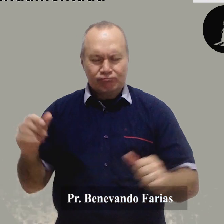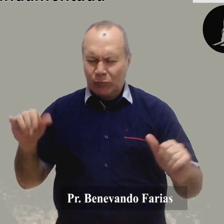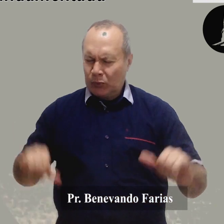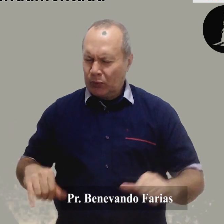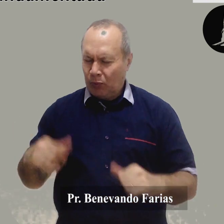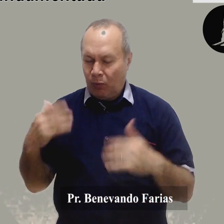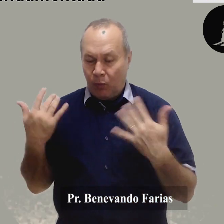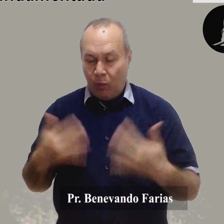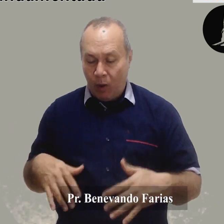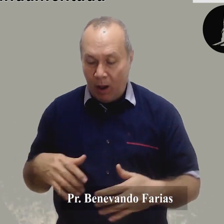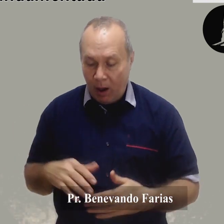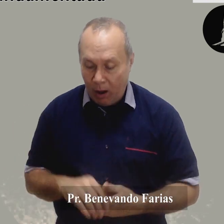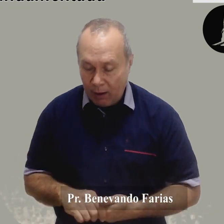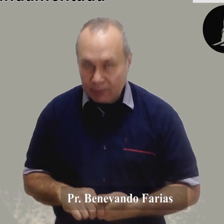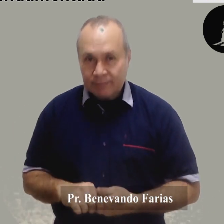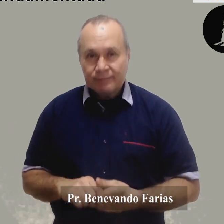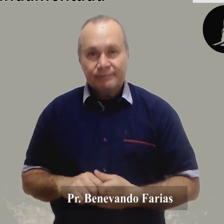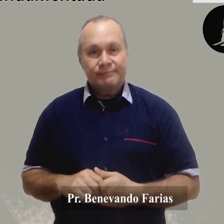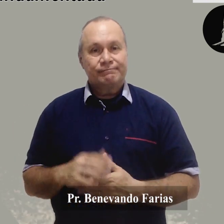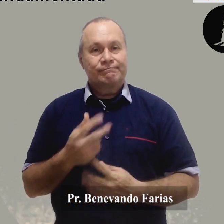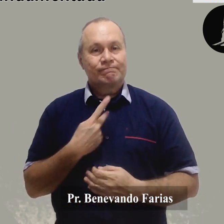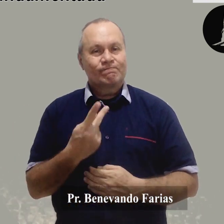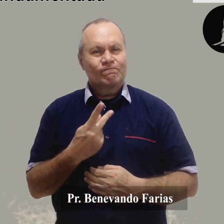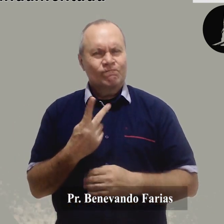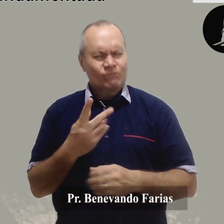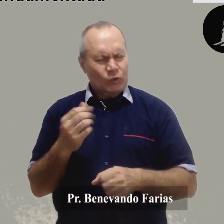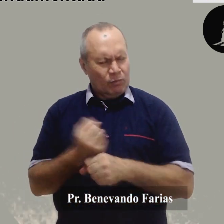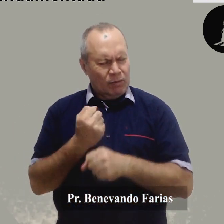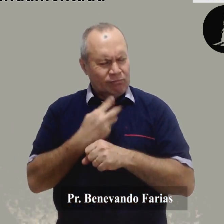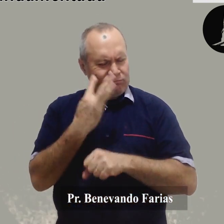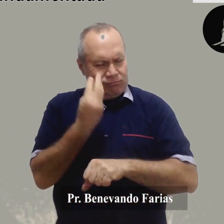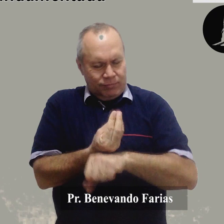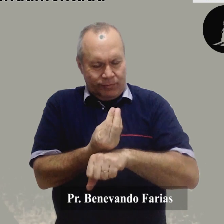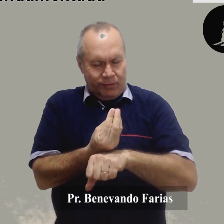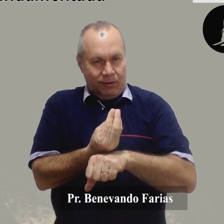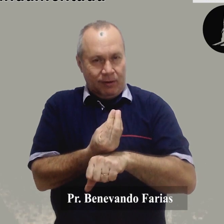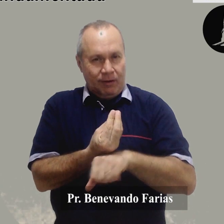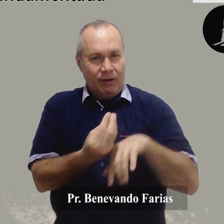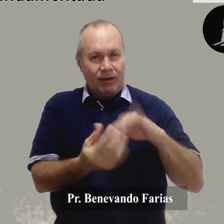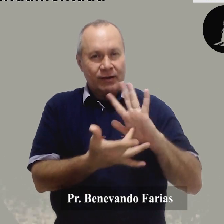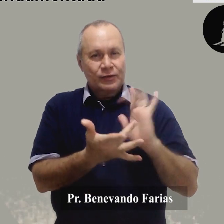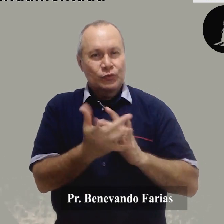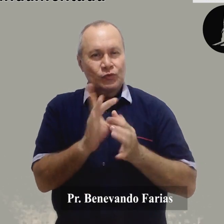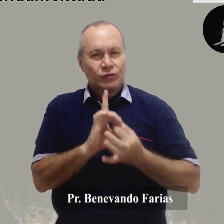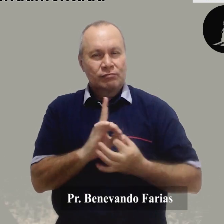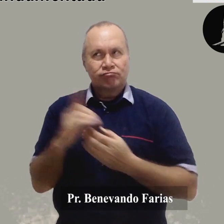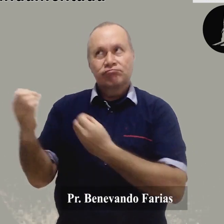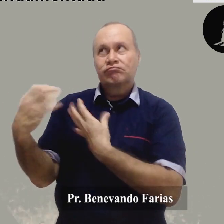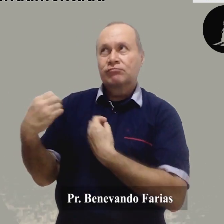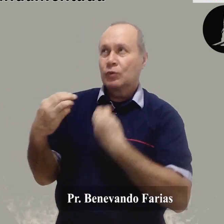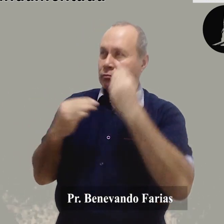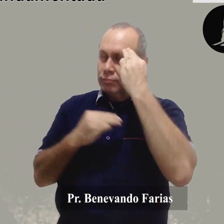e grande foi a sua queda. Nós precisamos edificar as nossas vidas sobre a palavra